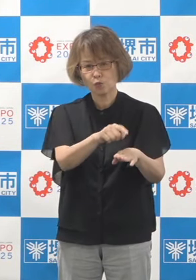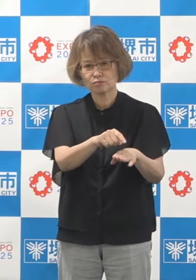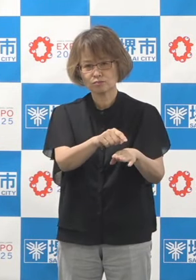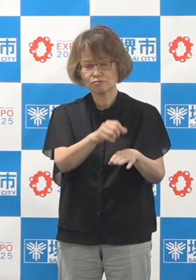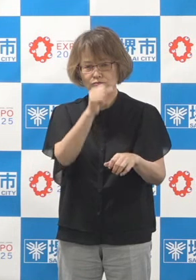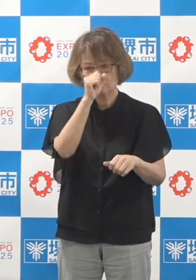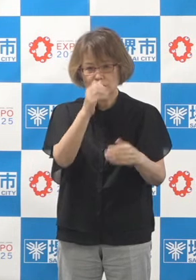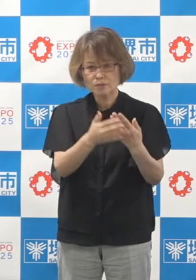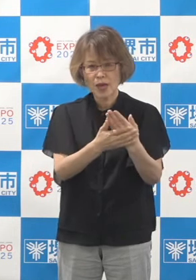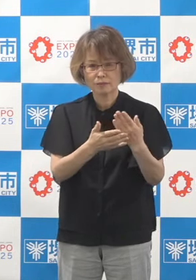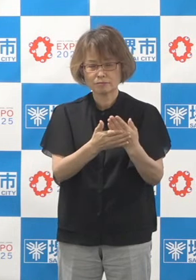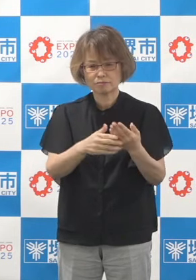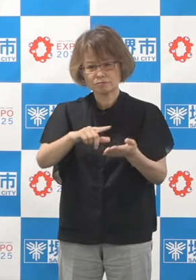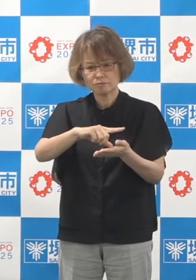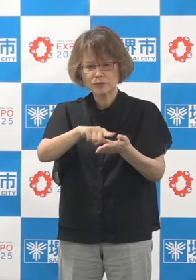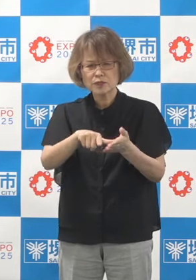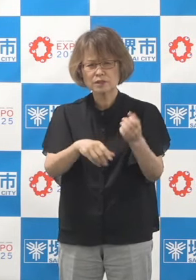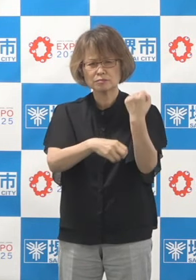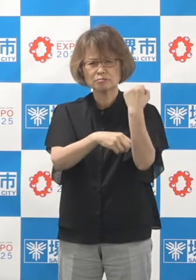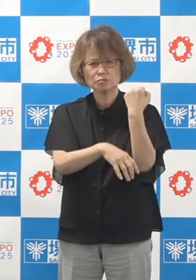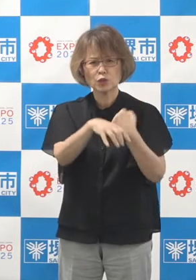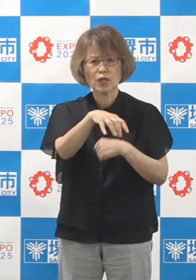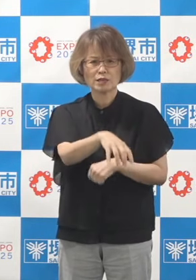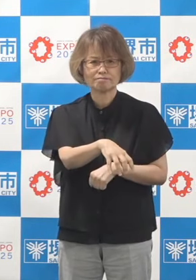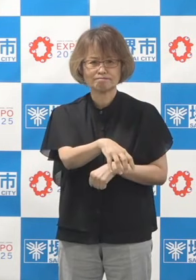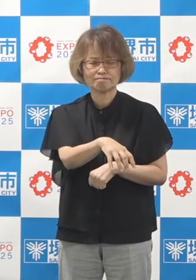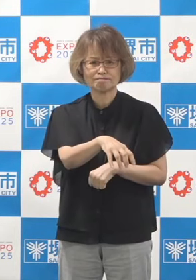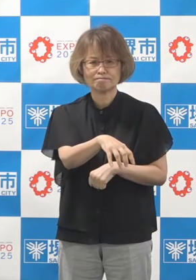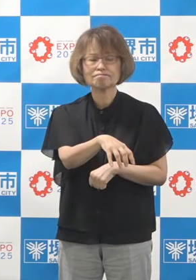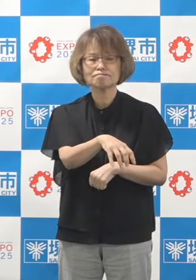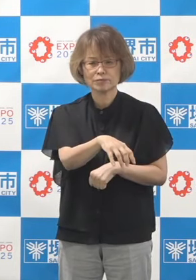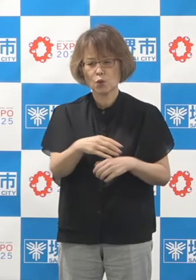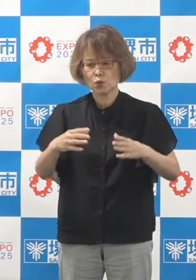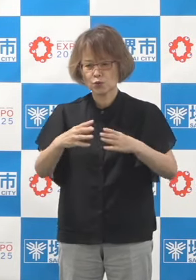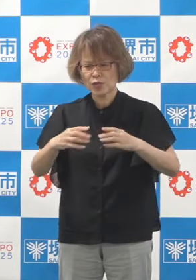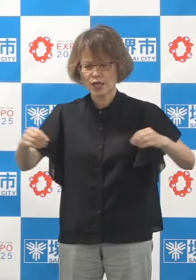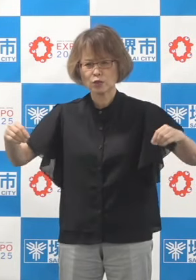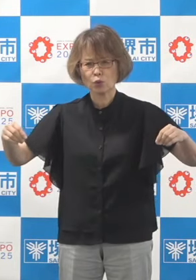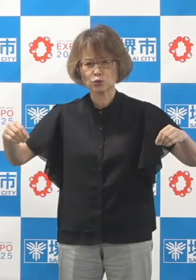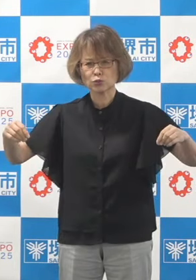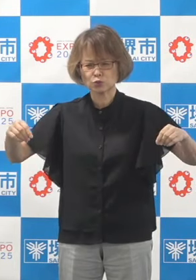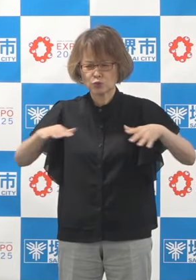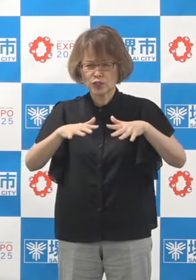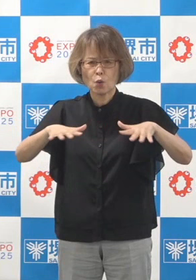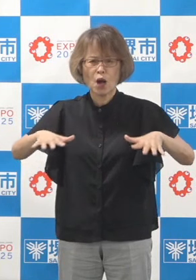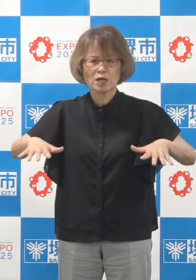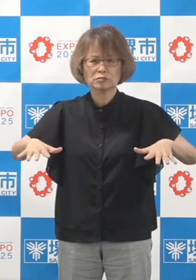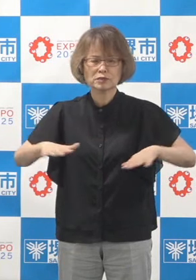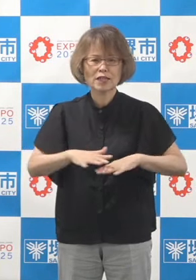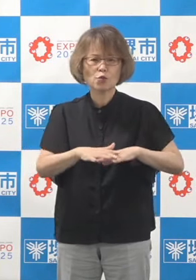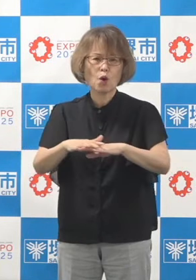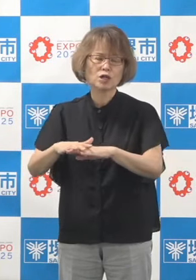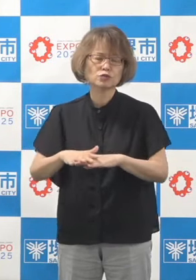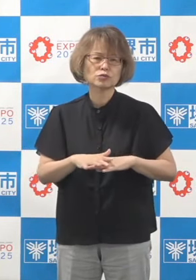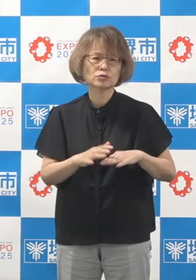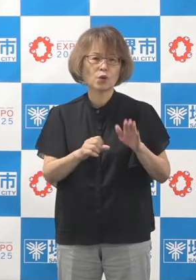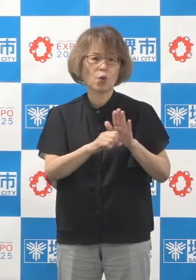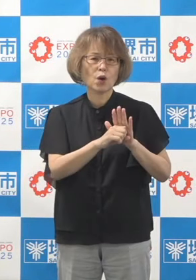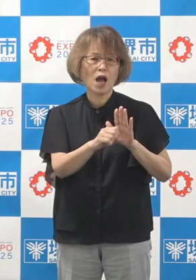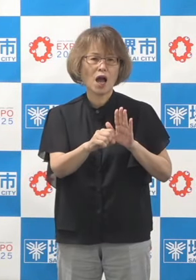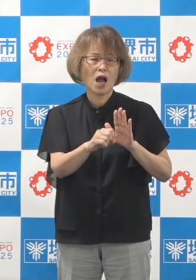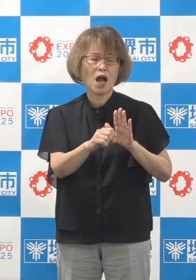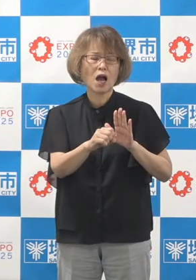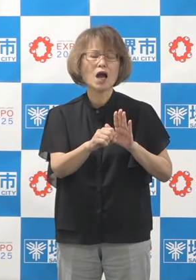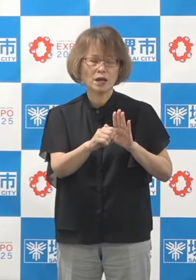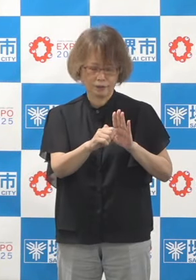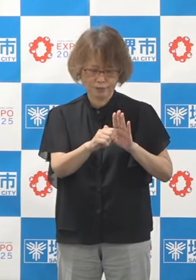みである地域に根ざした拠点と全国に広がるネットワークの効果、相